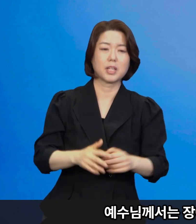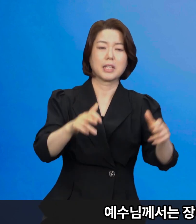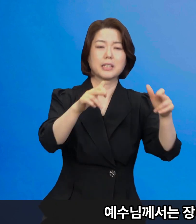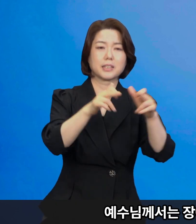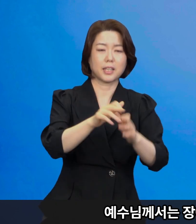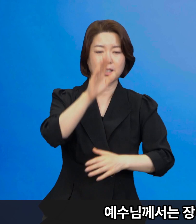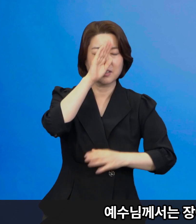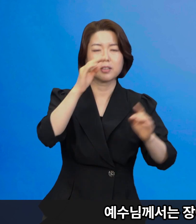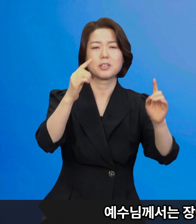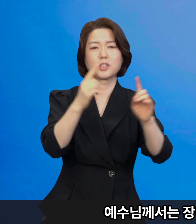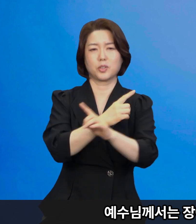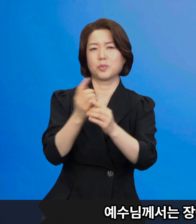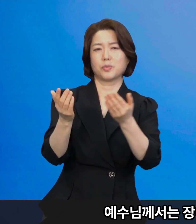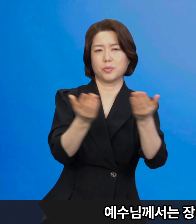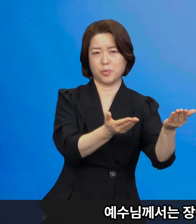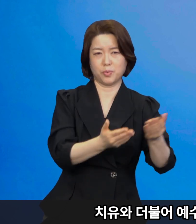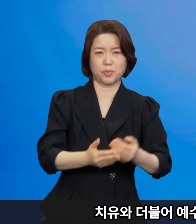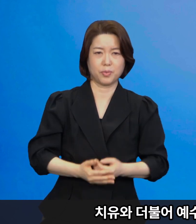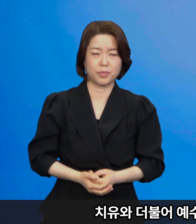치유하십니다.